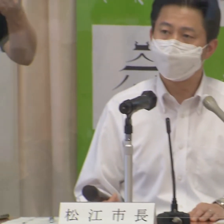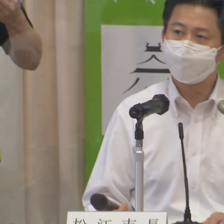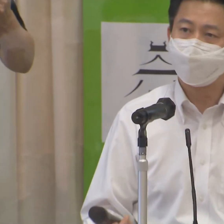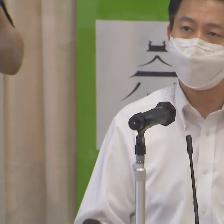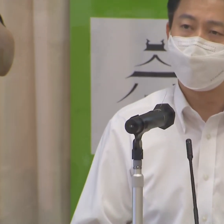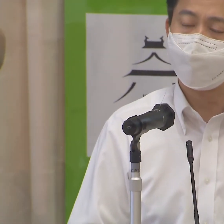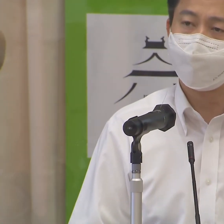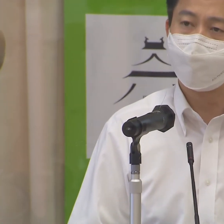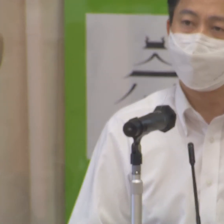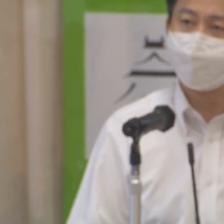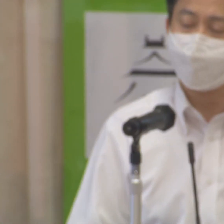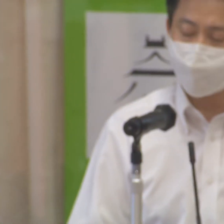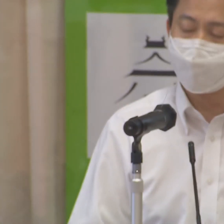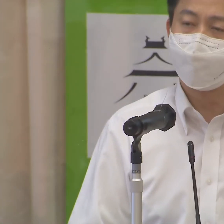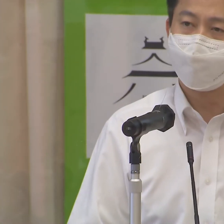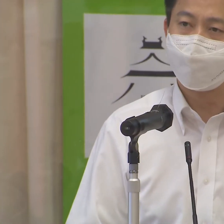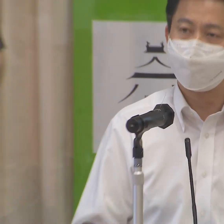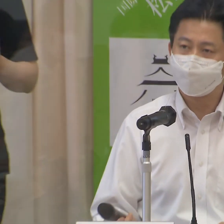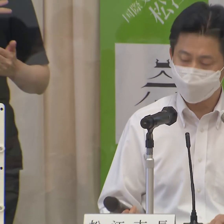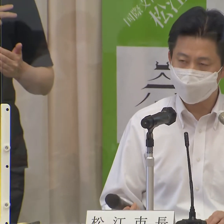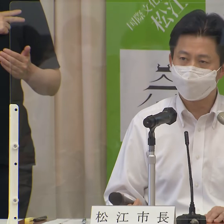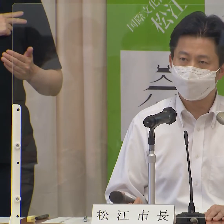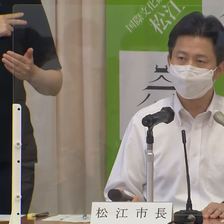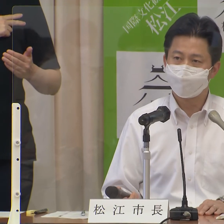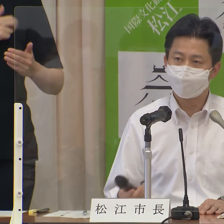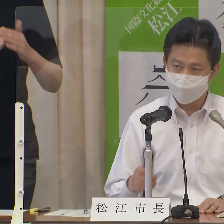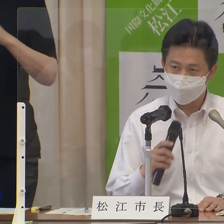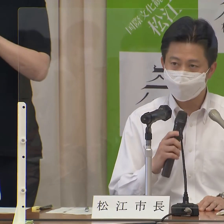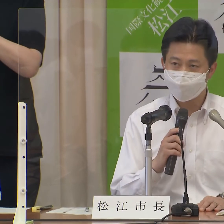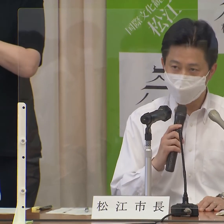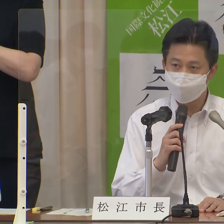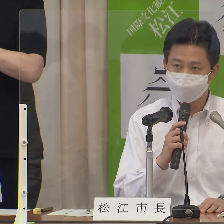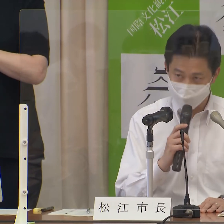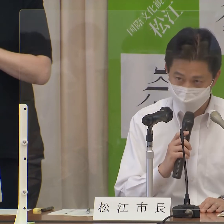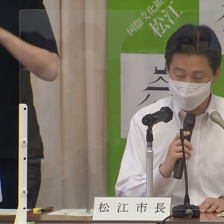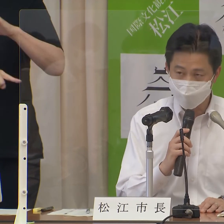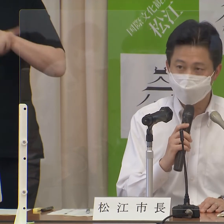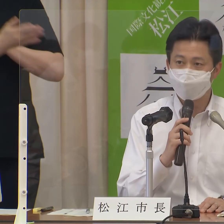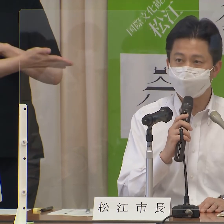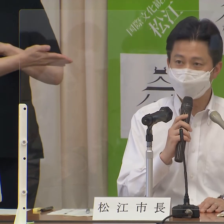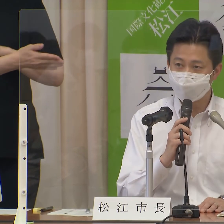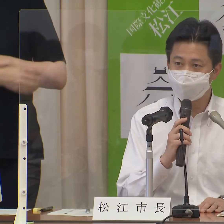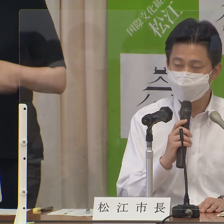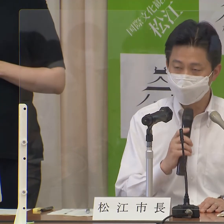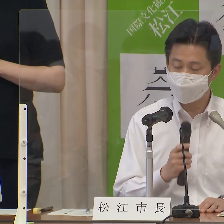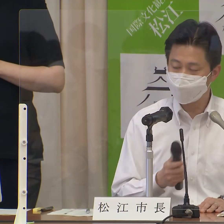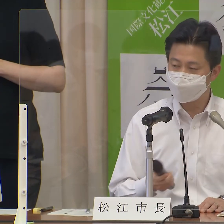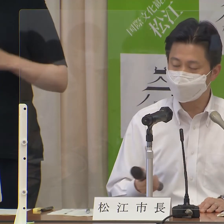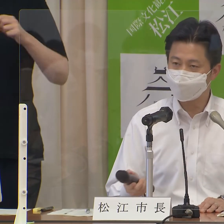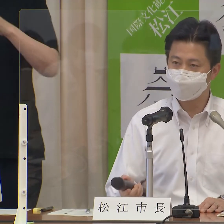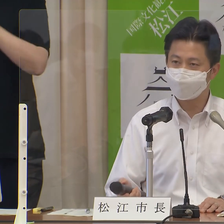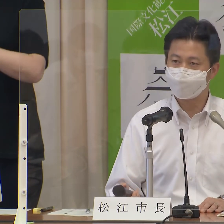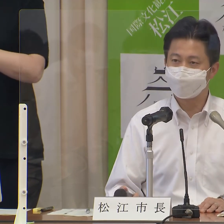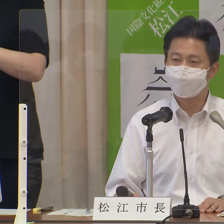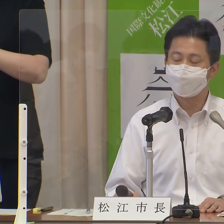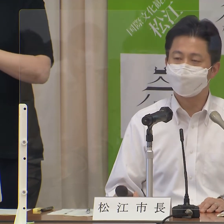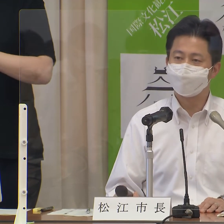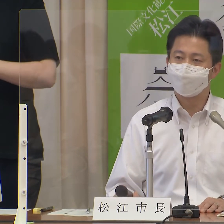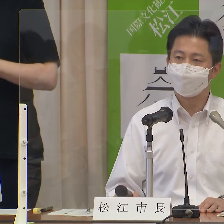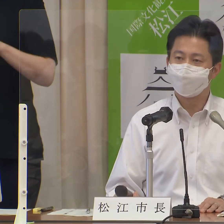この乳幼児集団健診等が人気になるっていうことですね。 はい、そういった理解で ございます。ありがとうございます。